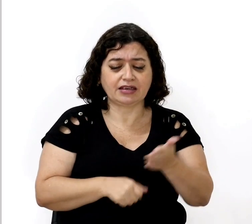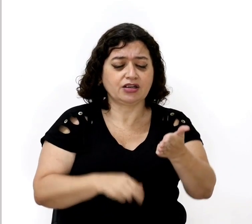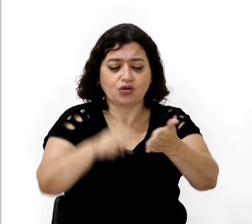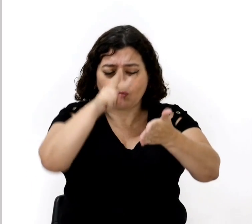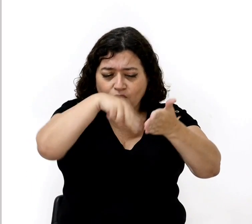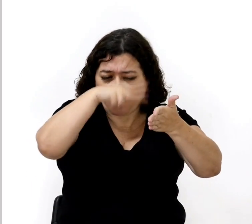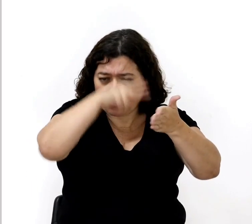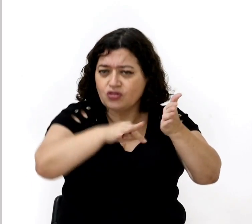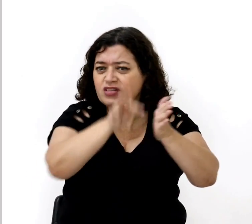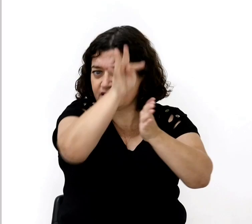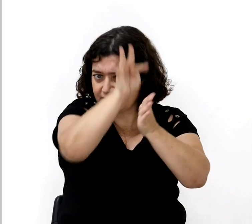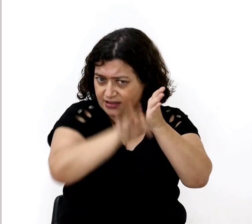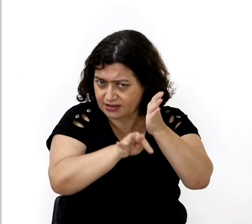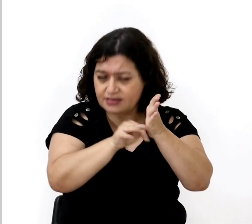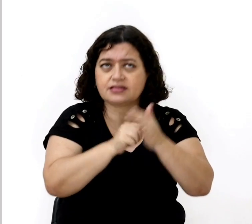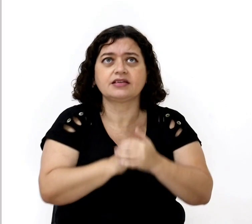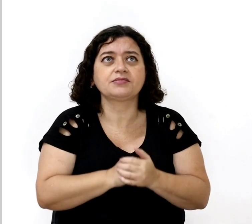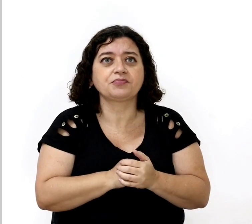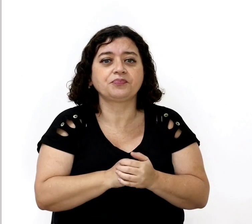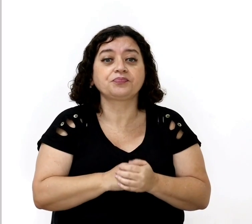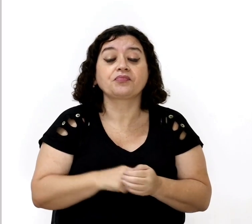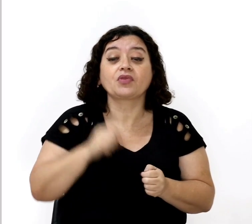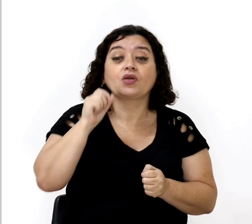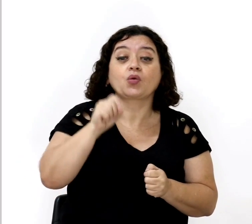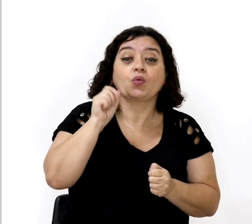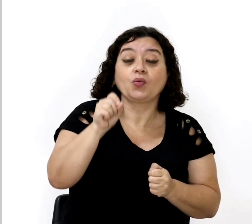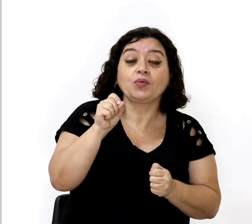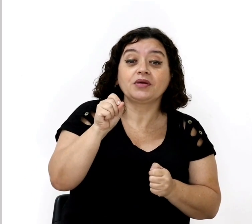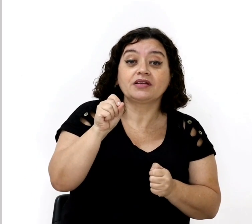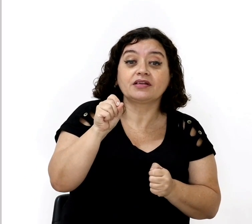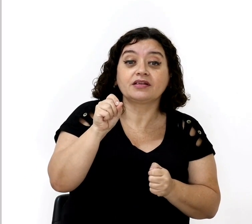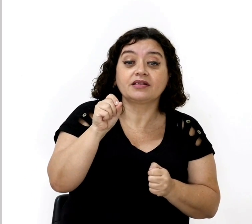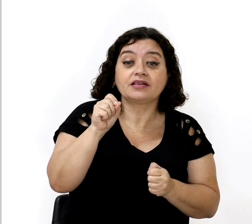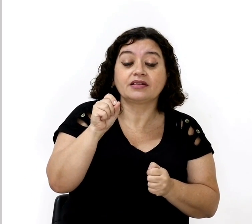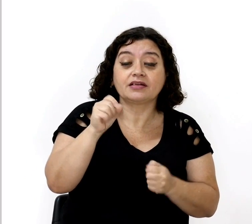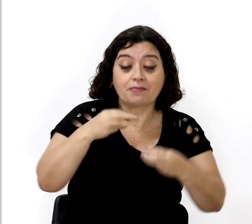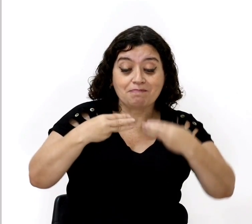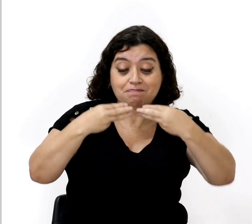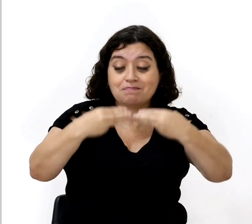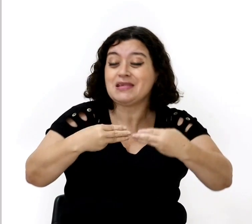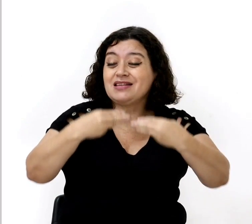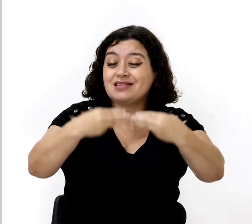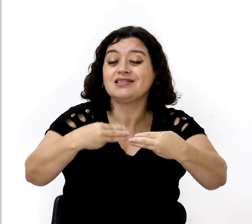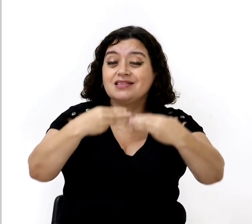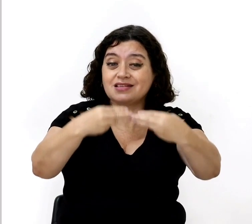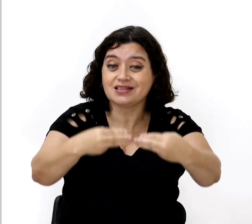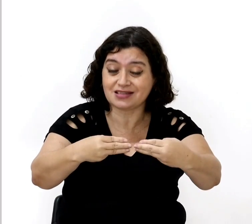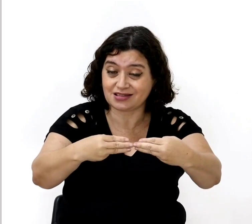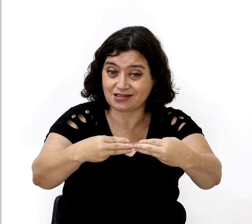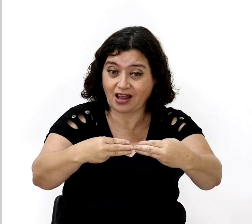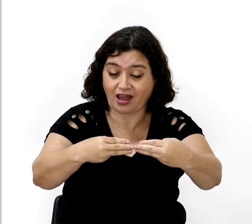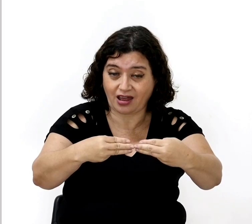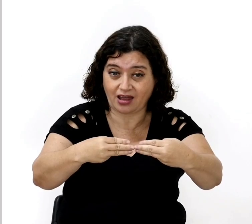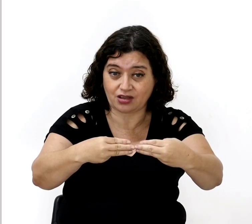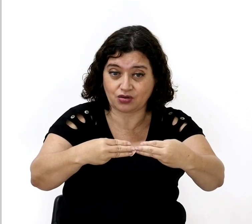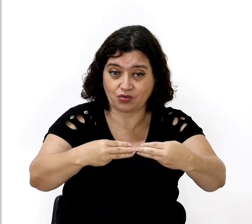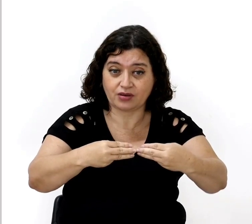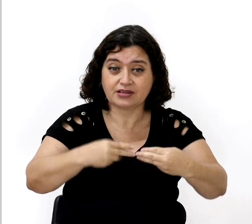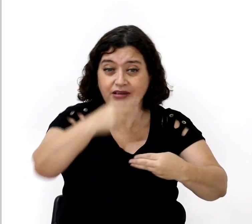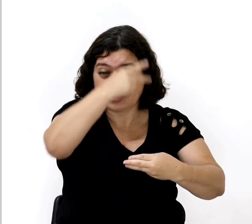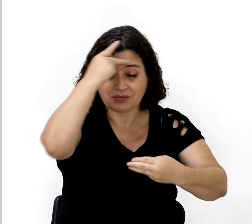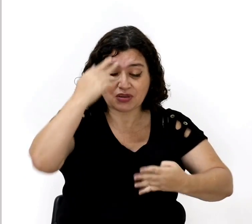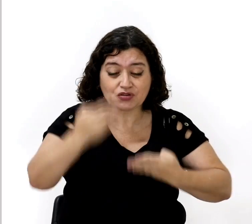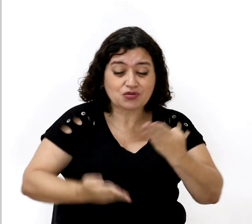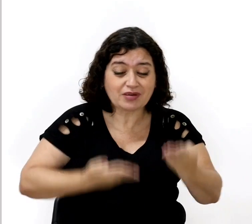e 11, 12, o que são, né, esses ministérios e quem deve servir